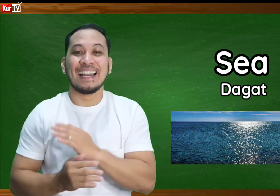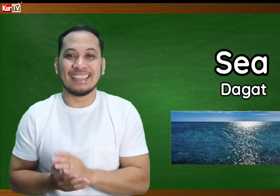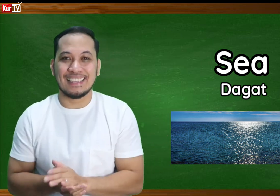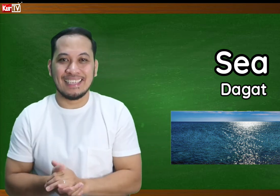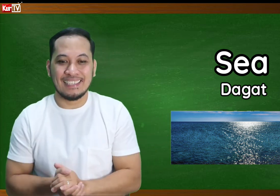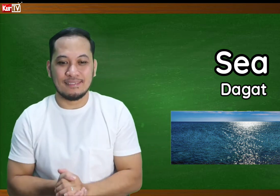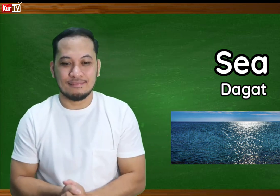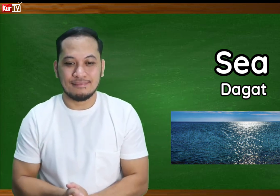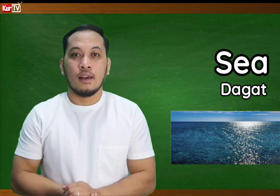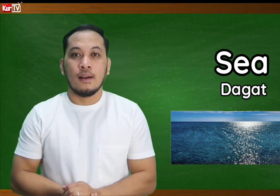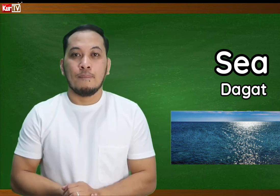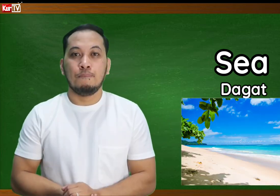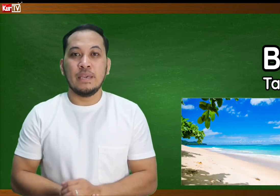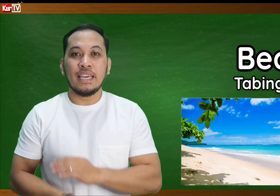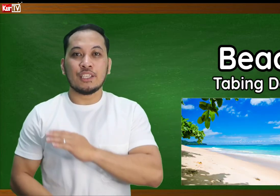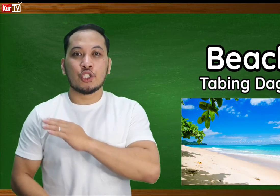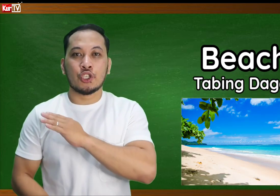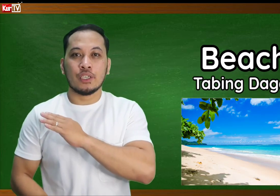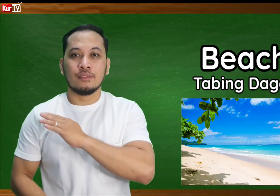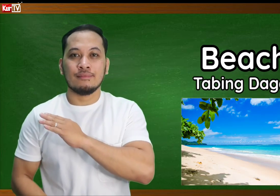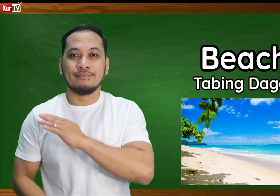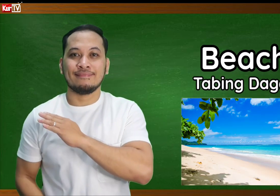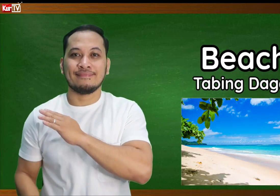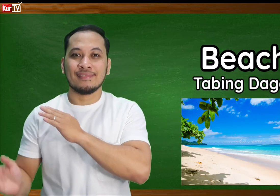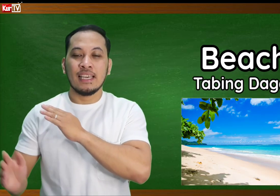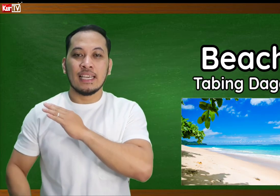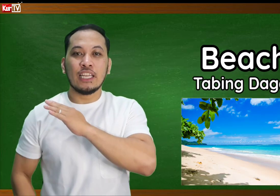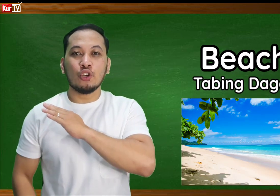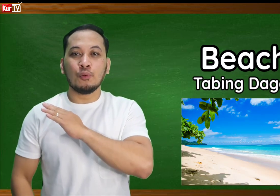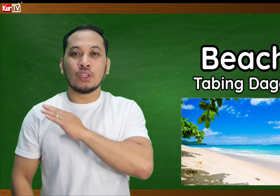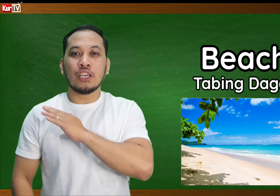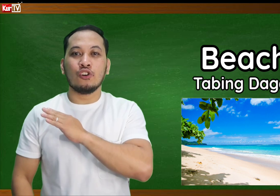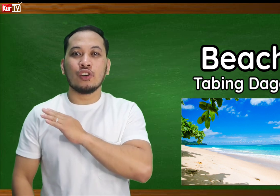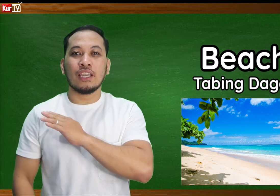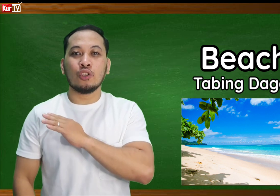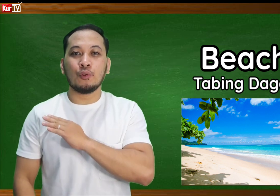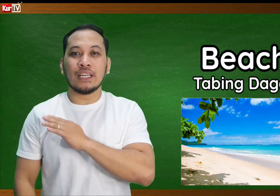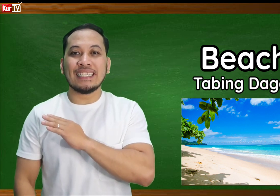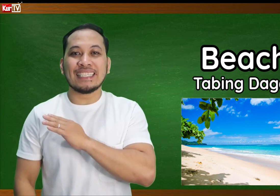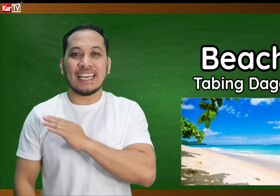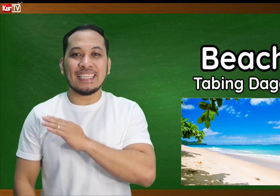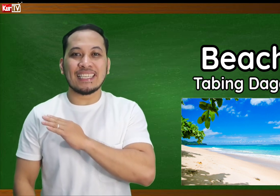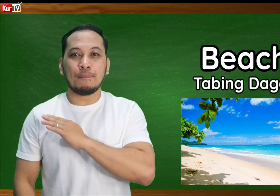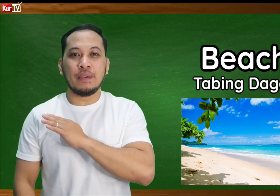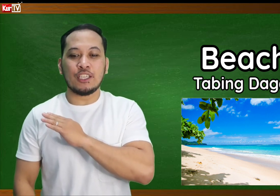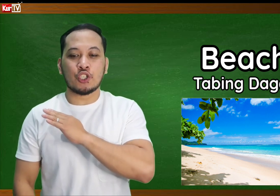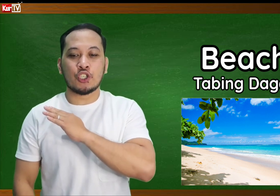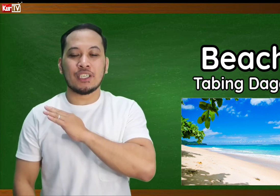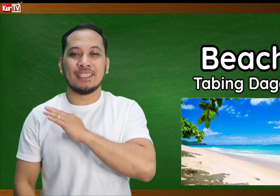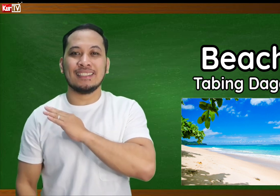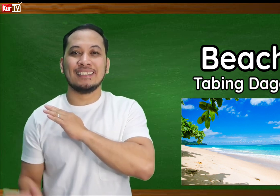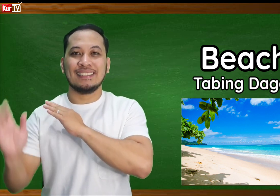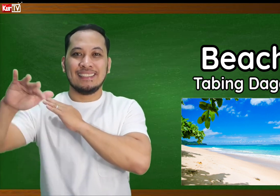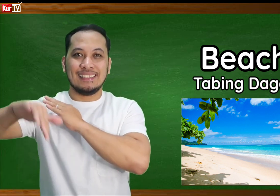dagat. Beach. Ganito po tayo, oh. Ganito po natin isisenyas ang beach.